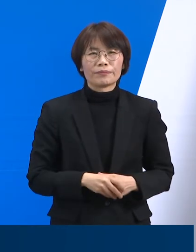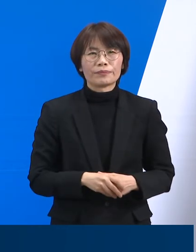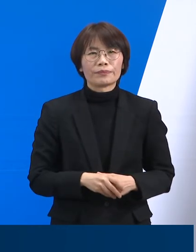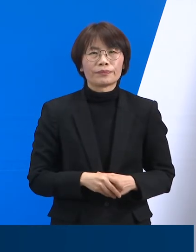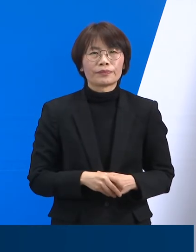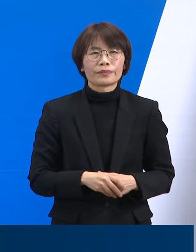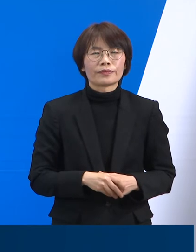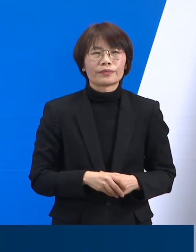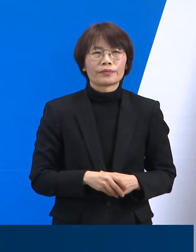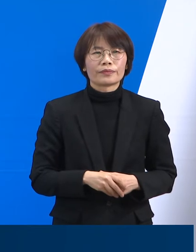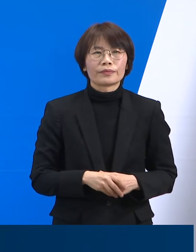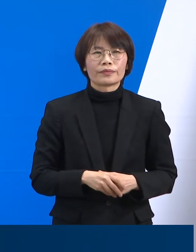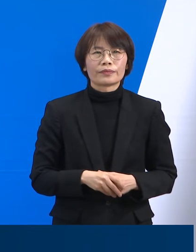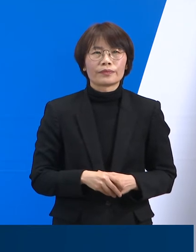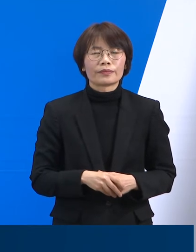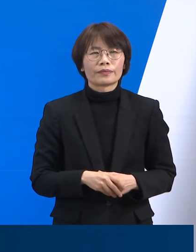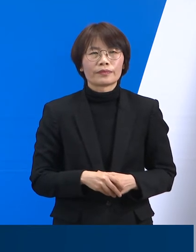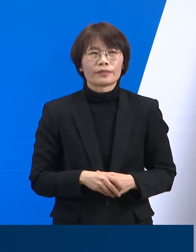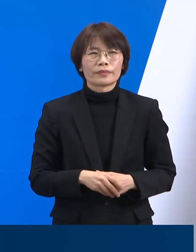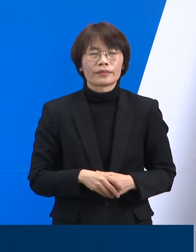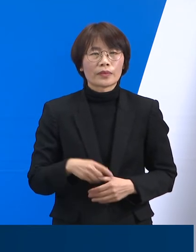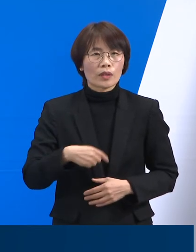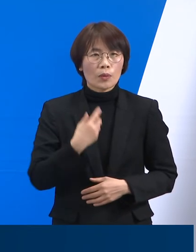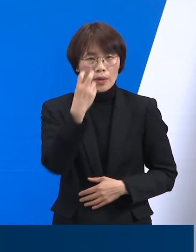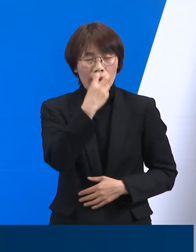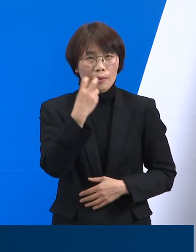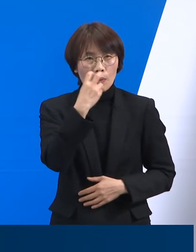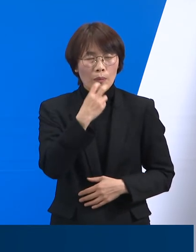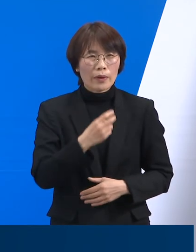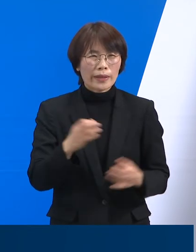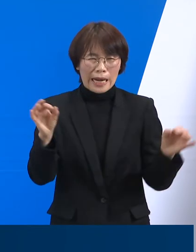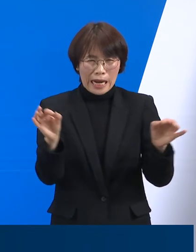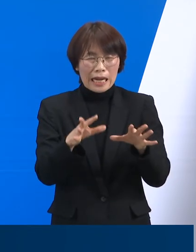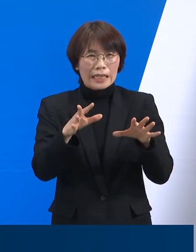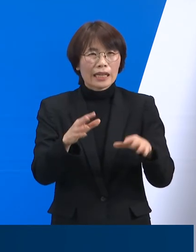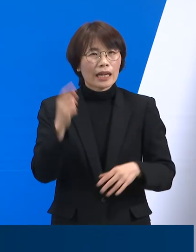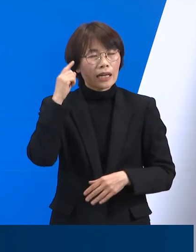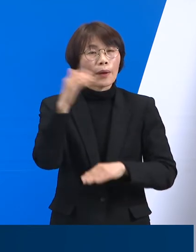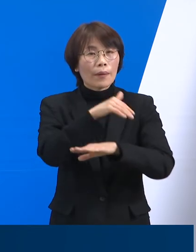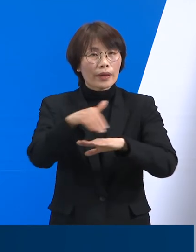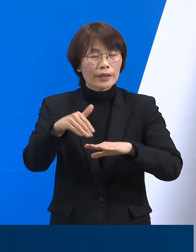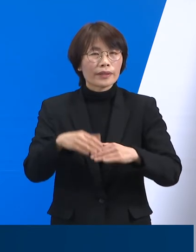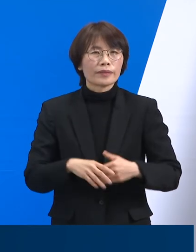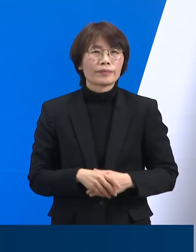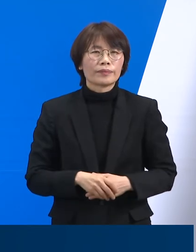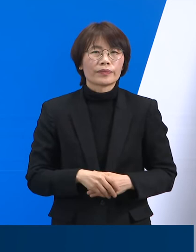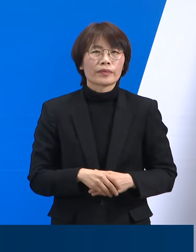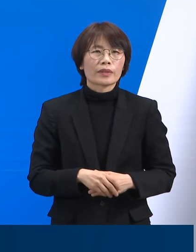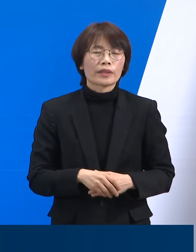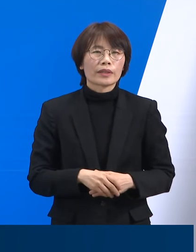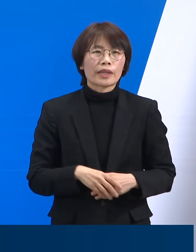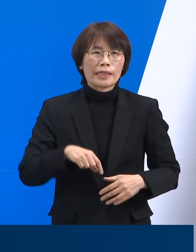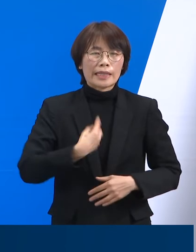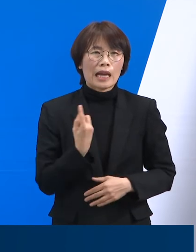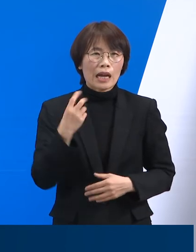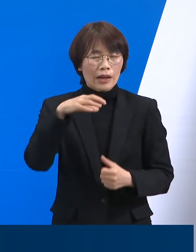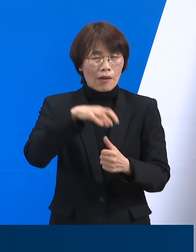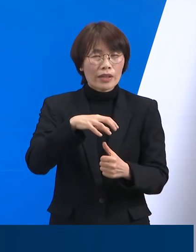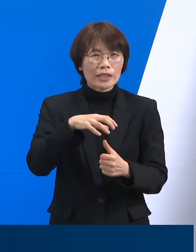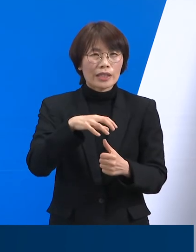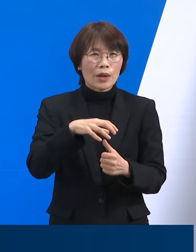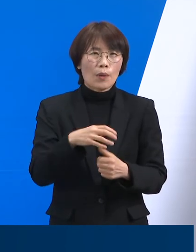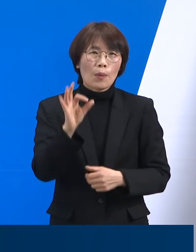역학조사는 자기기입식 조사서를 도입하고 조사 항목도 단순화합니다. 그리고 자가격리 앱을 폐지하고